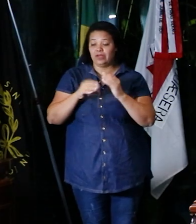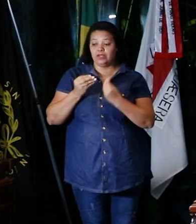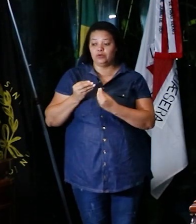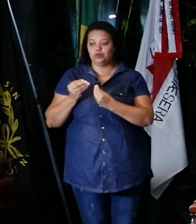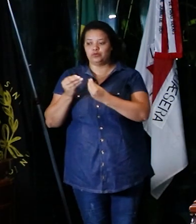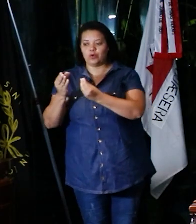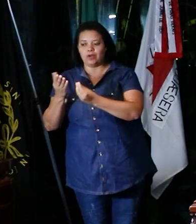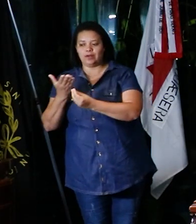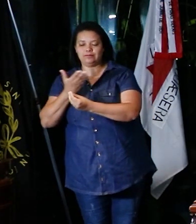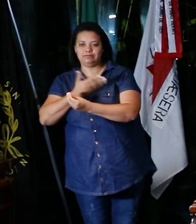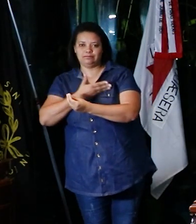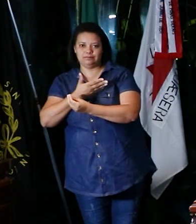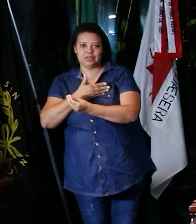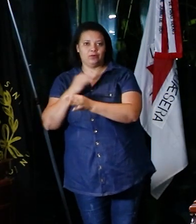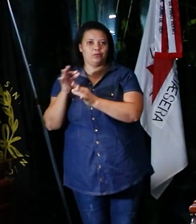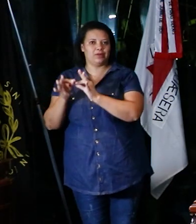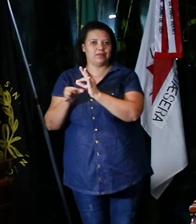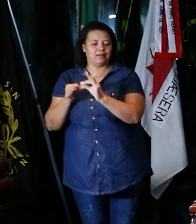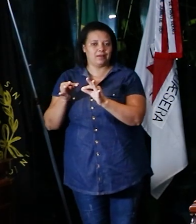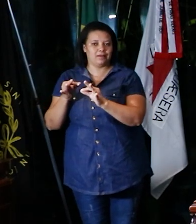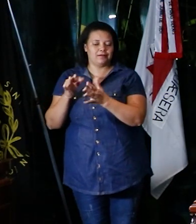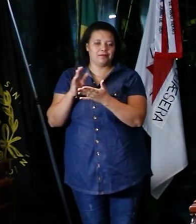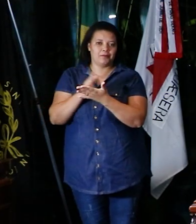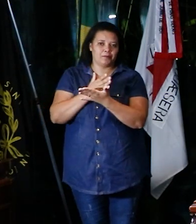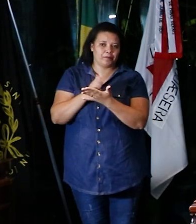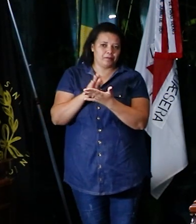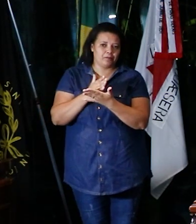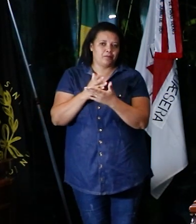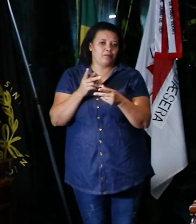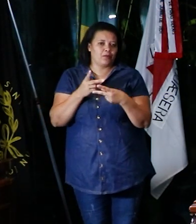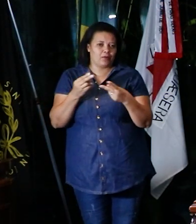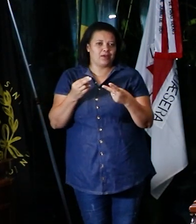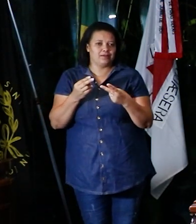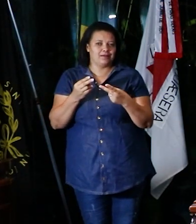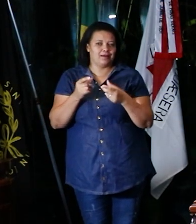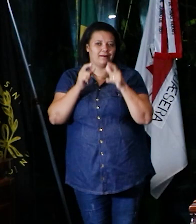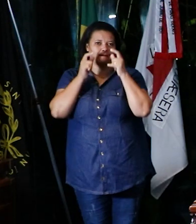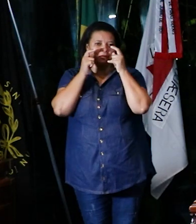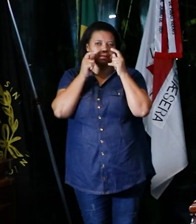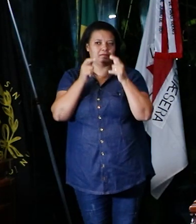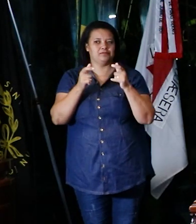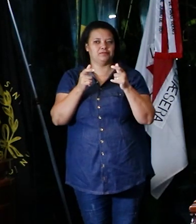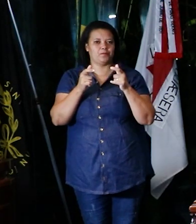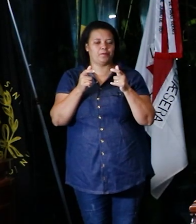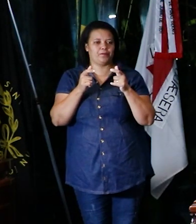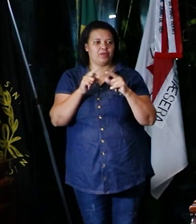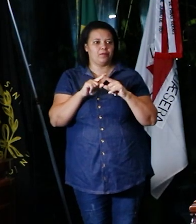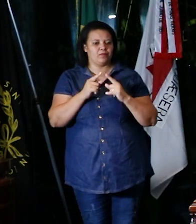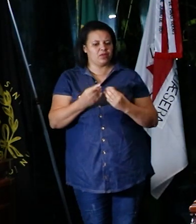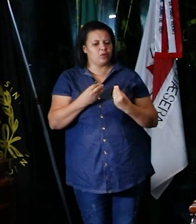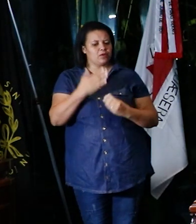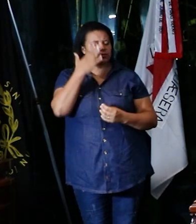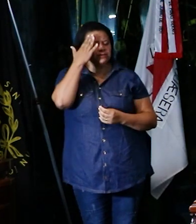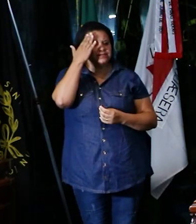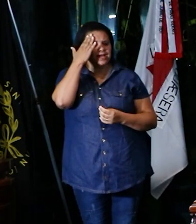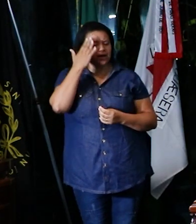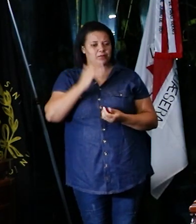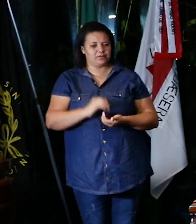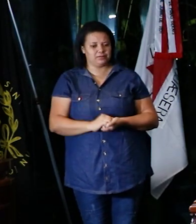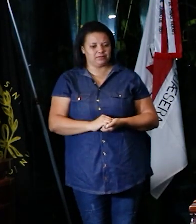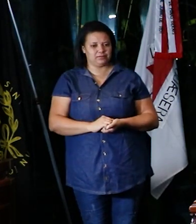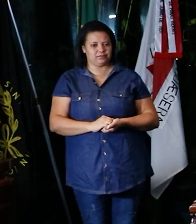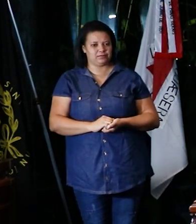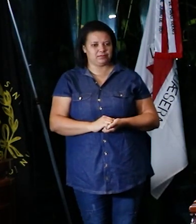os amigos, quando há alguma coisa que possa interessar a eles. Mas como é que sabe que